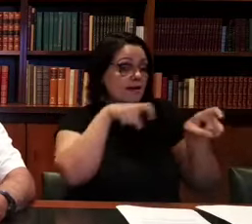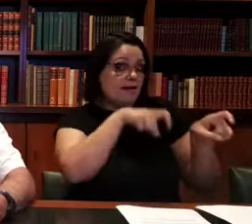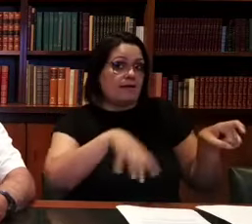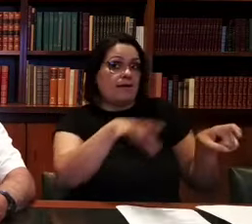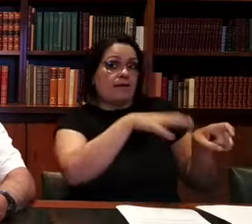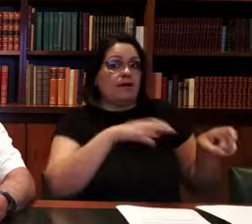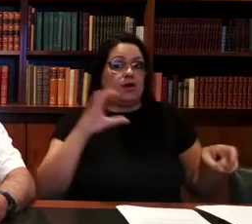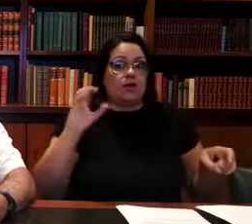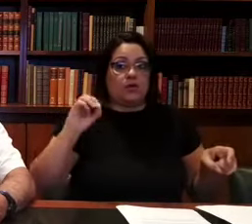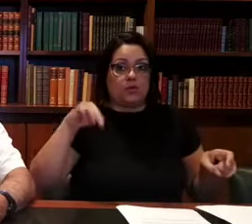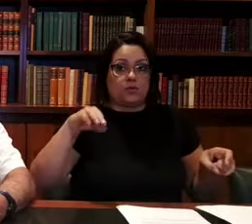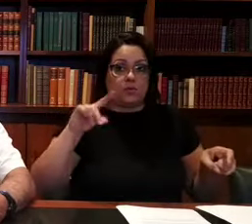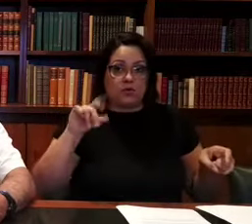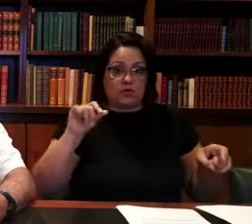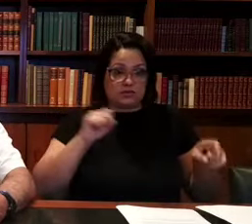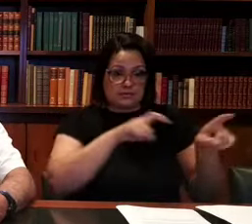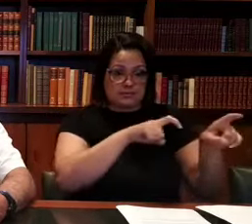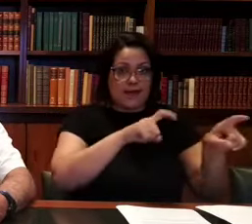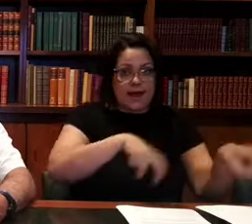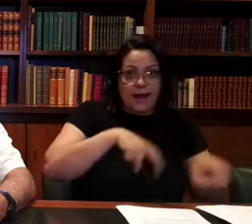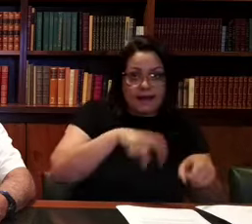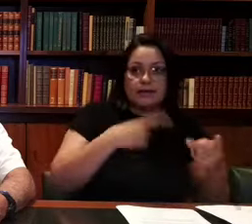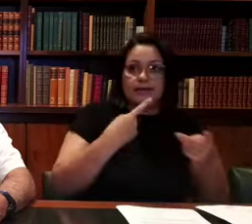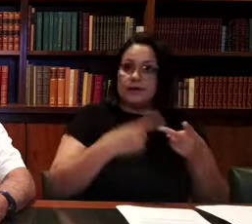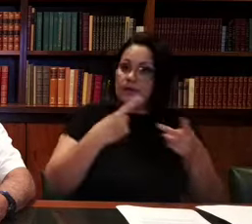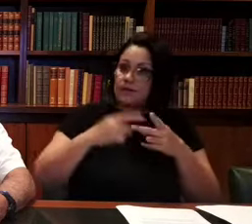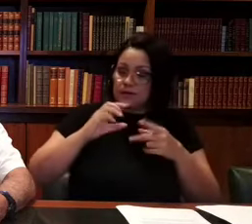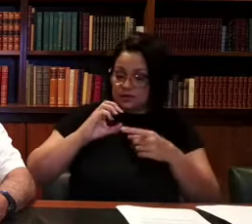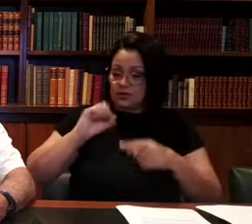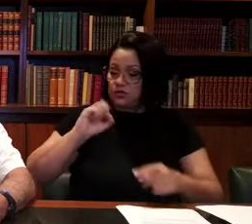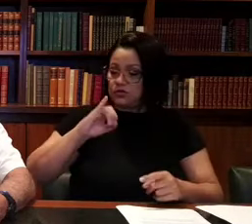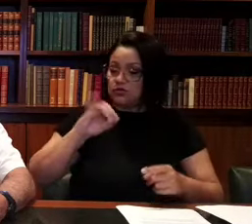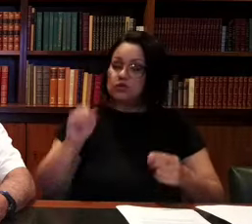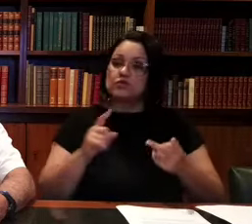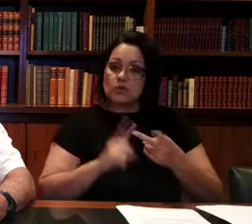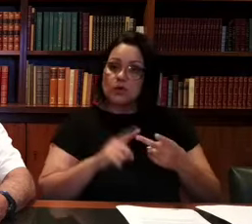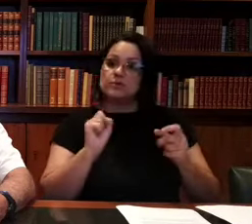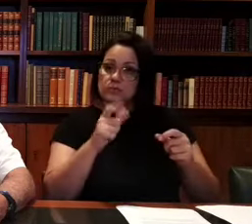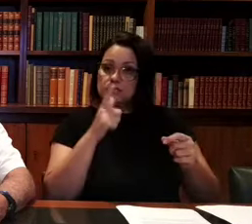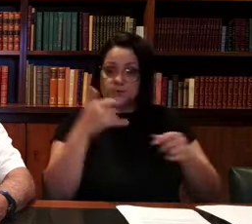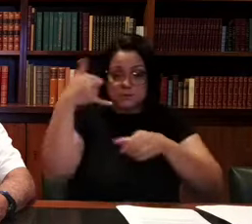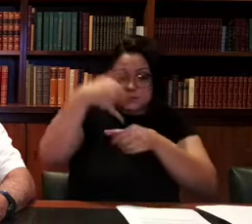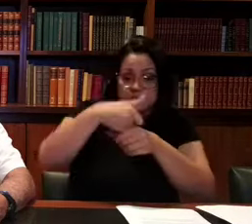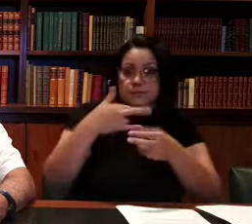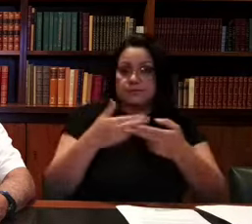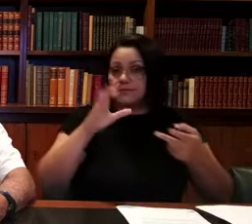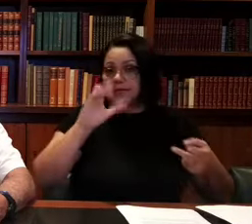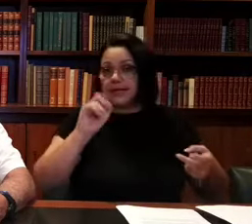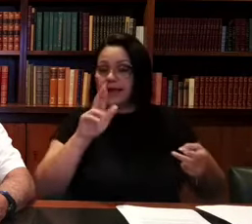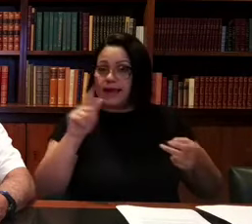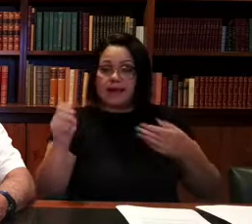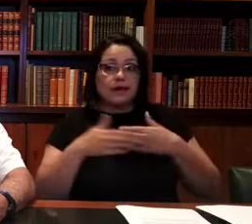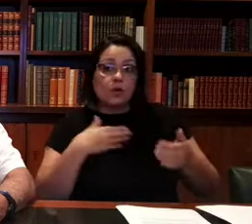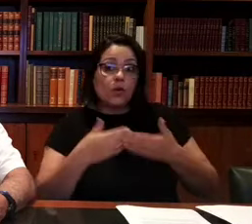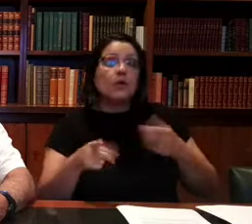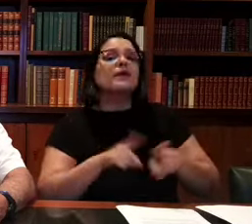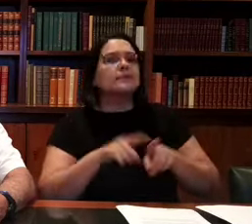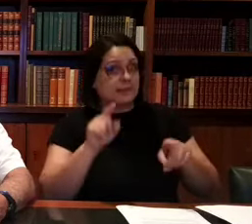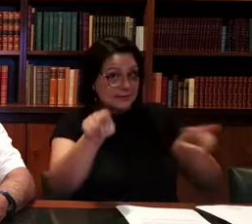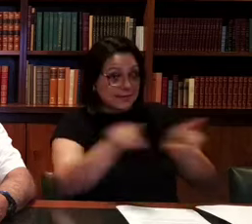para as commodities agrícolas né a soja eo milho mas ela também vai ficar Combustíveis e carga geral a gente vai começar a ver o